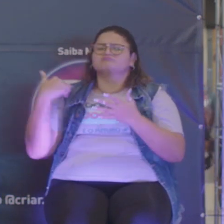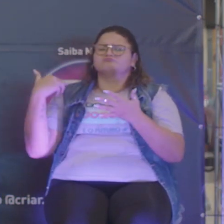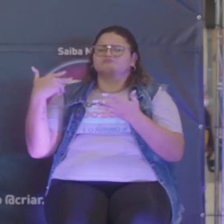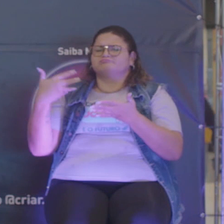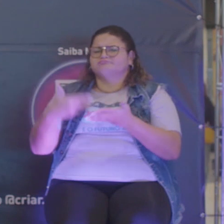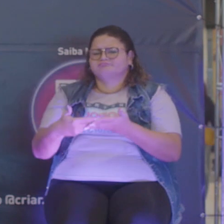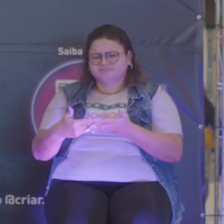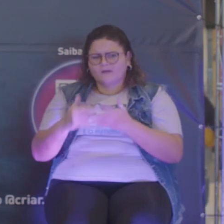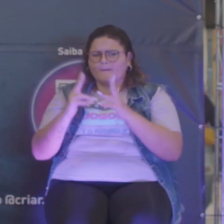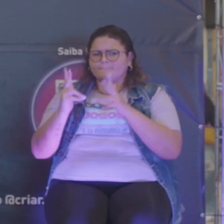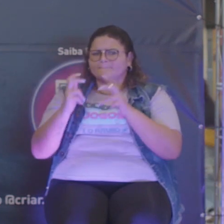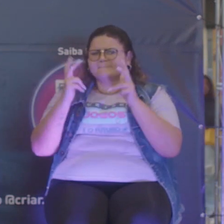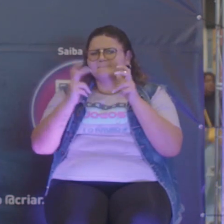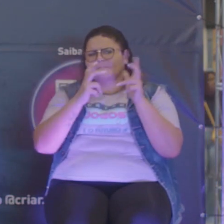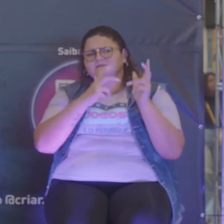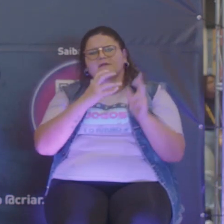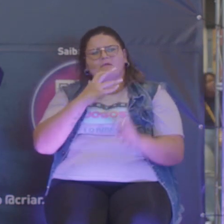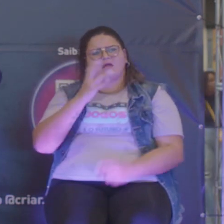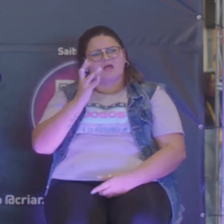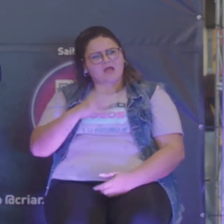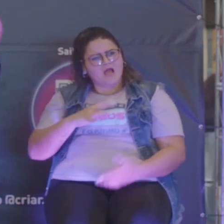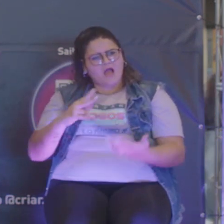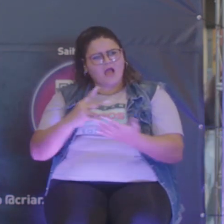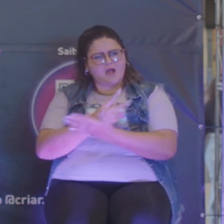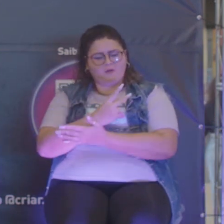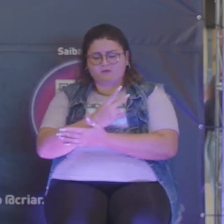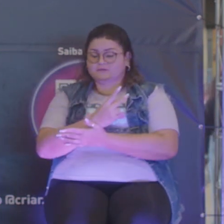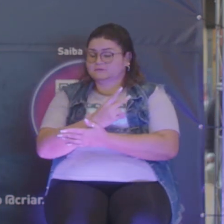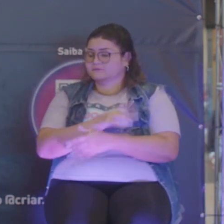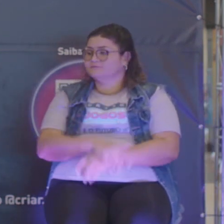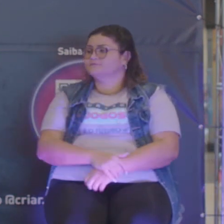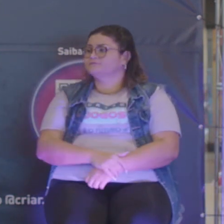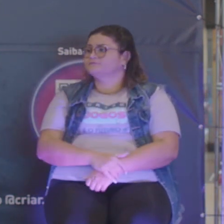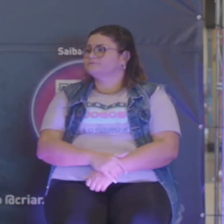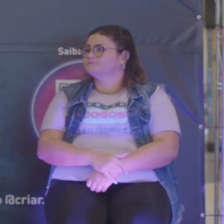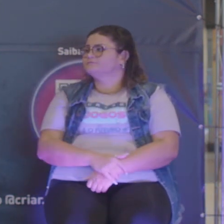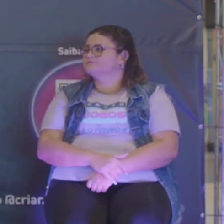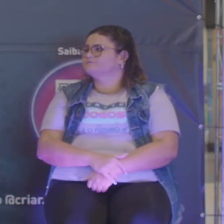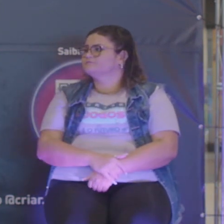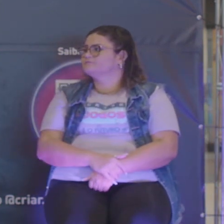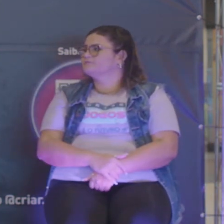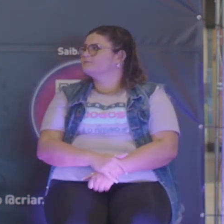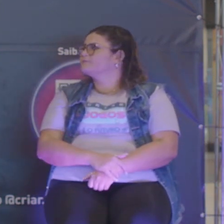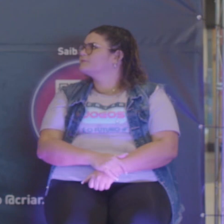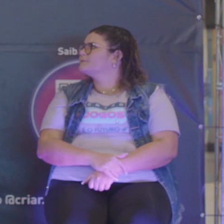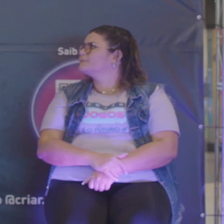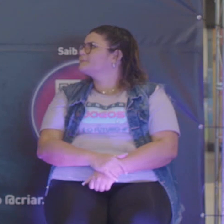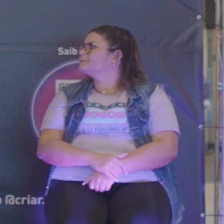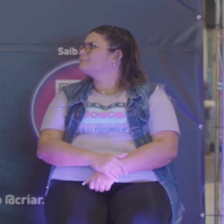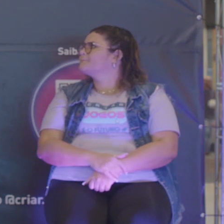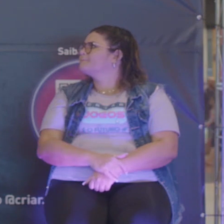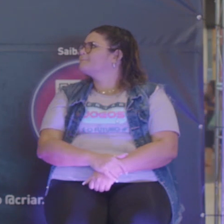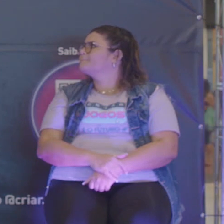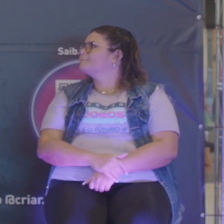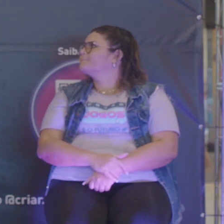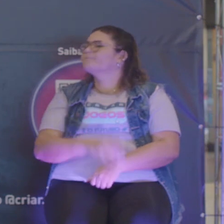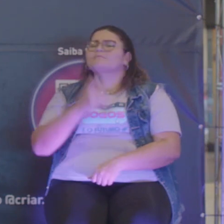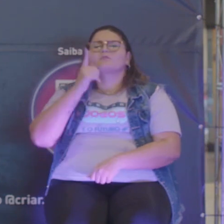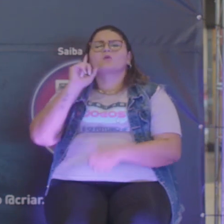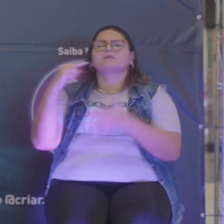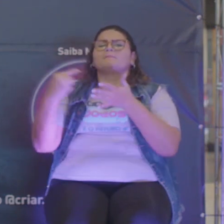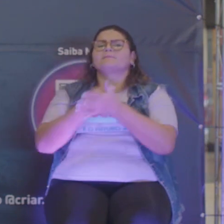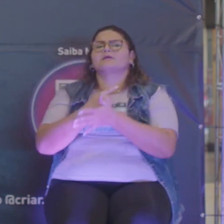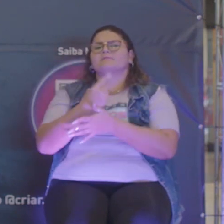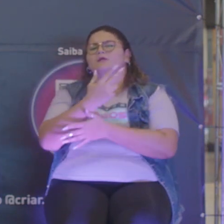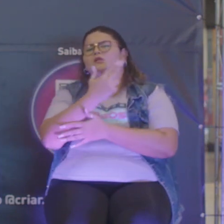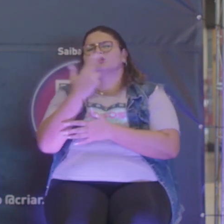a gente vai pegando alguns insights do público que tem aqui, que está nos ouvindo. E ontem me perguntaram assim, qual